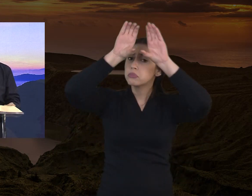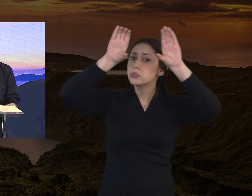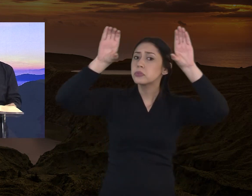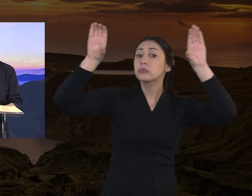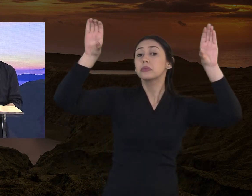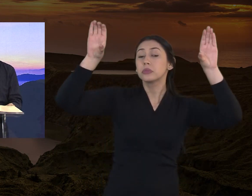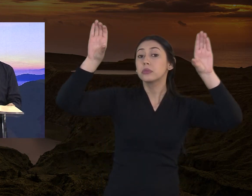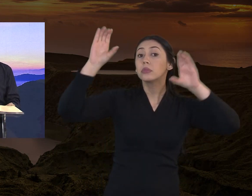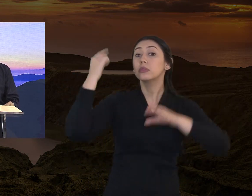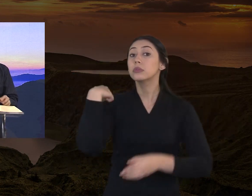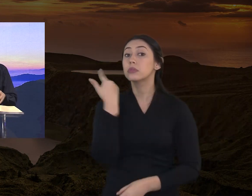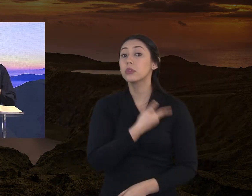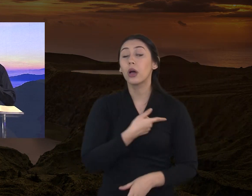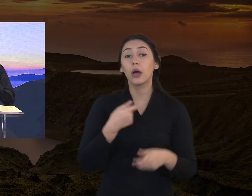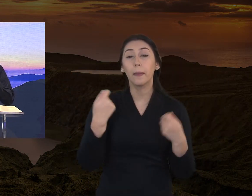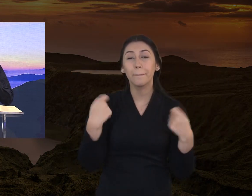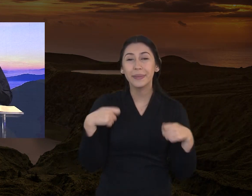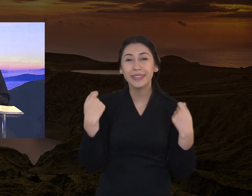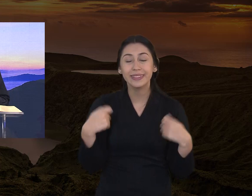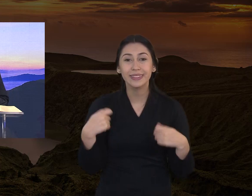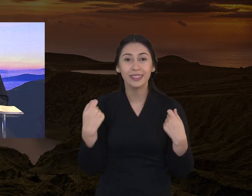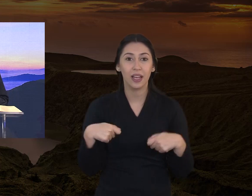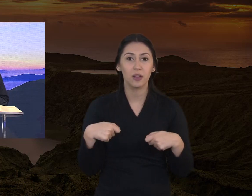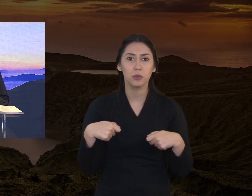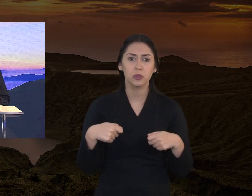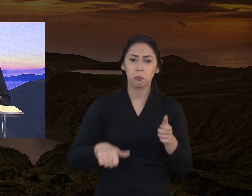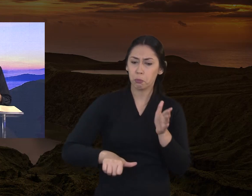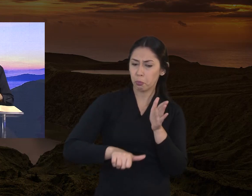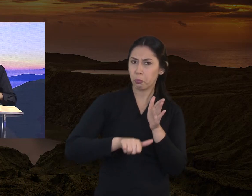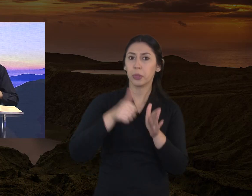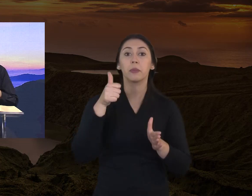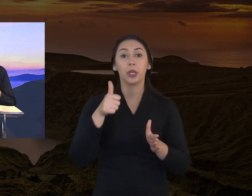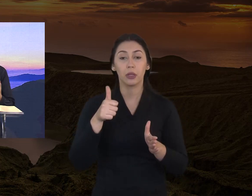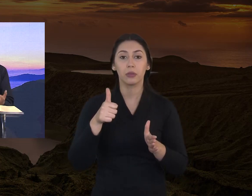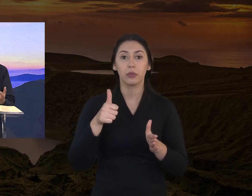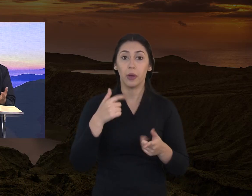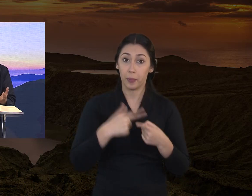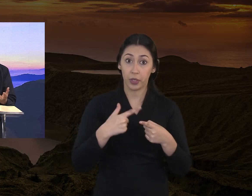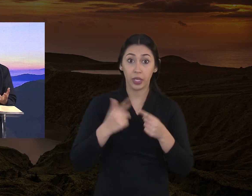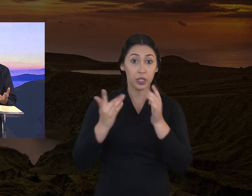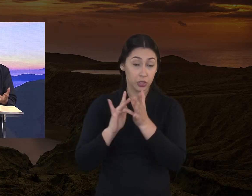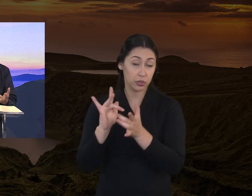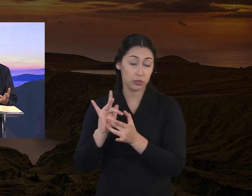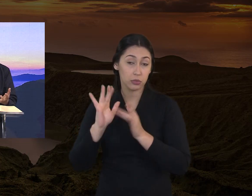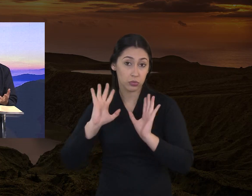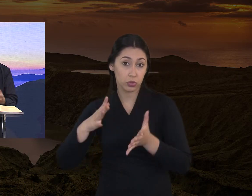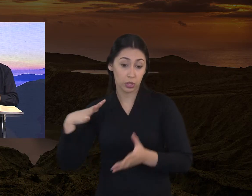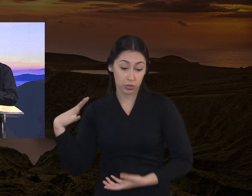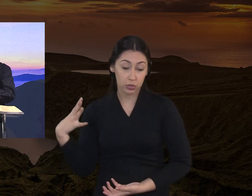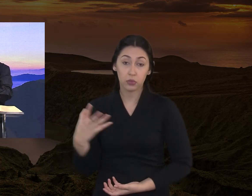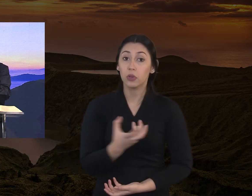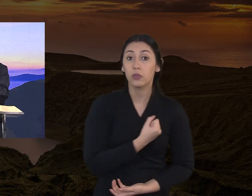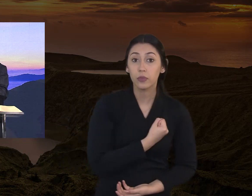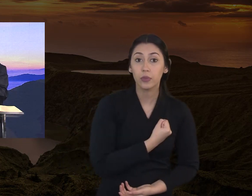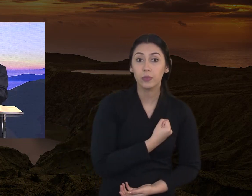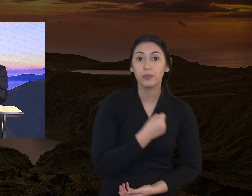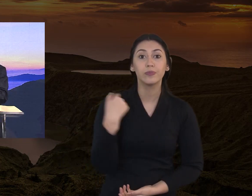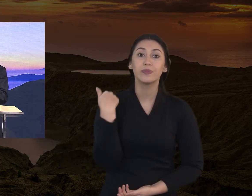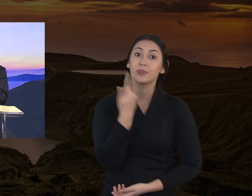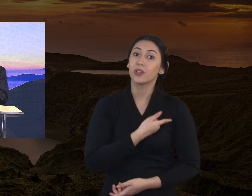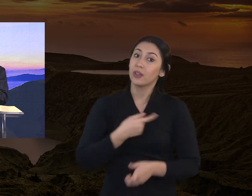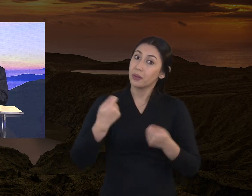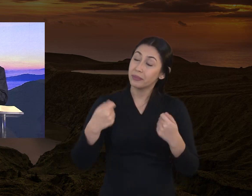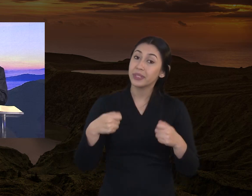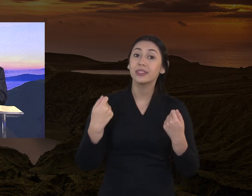celestial, nós precisamos ser os primeiros, pela redenção que Cristo realizou na cruz, nós